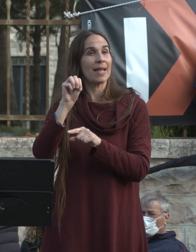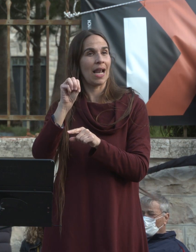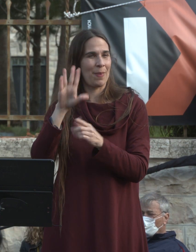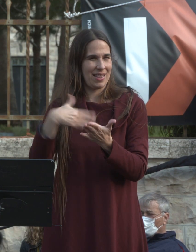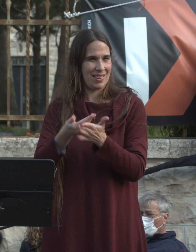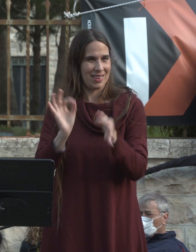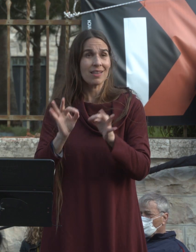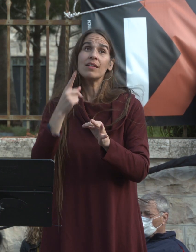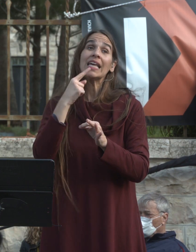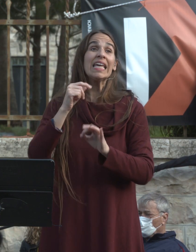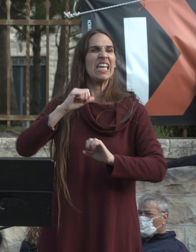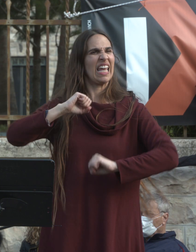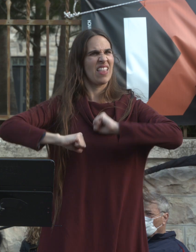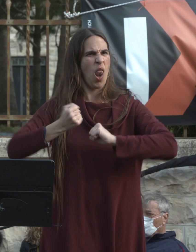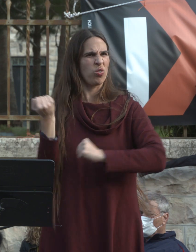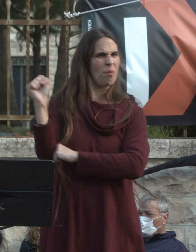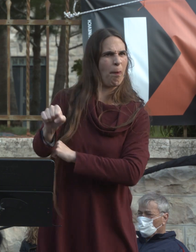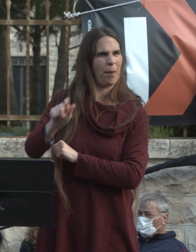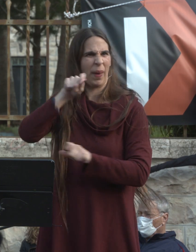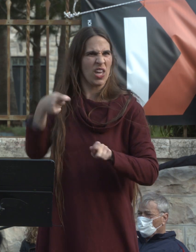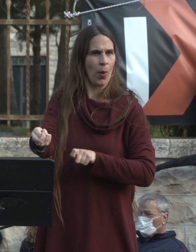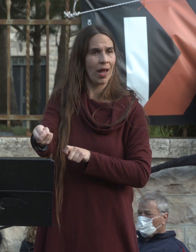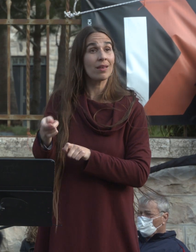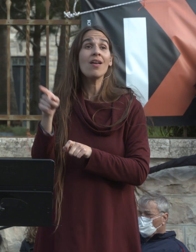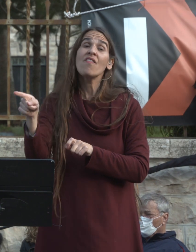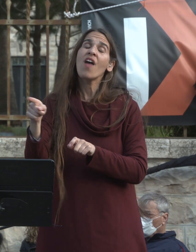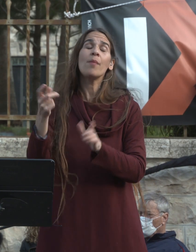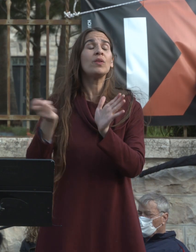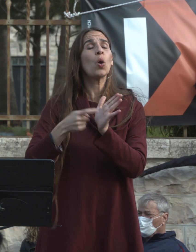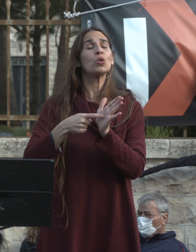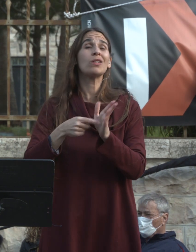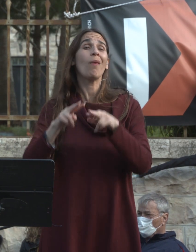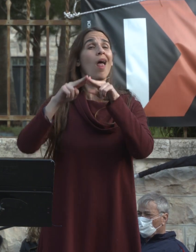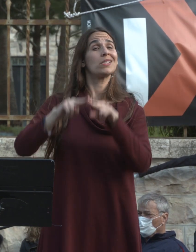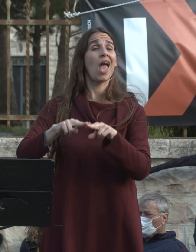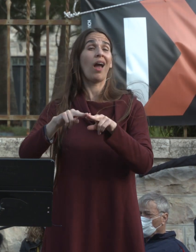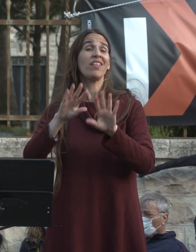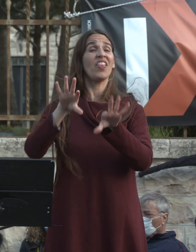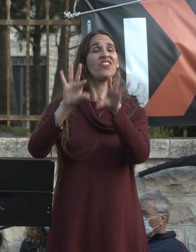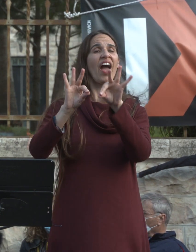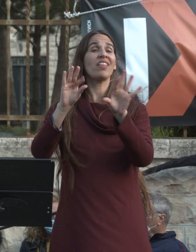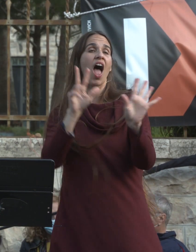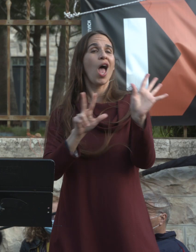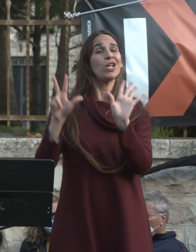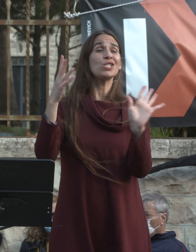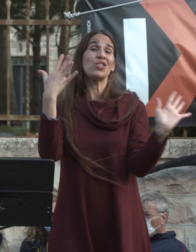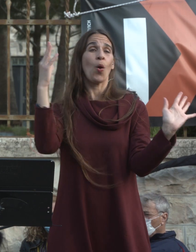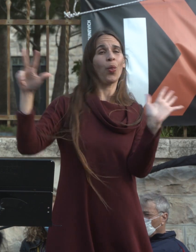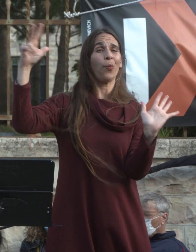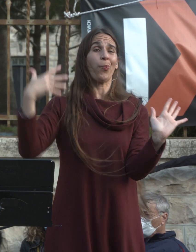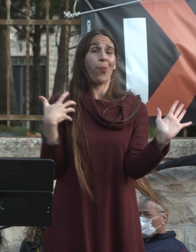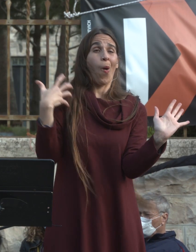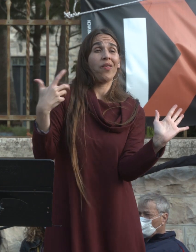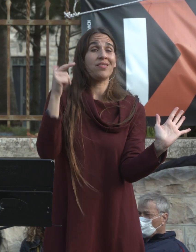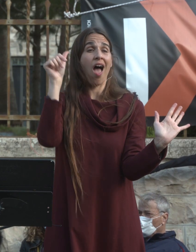ומנדלבליט, התנהלות בריונית שלהם, ודורשים להנציח את הנבחרת הצפונבונית, האליטיסטית, והמשיך וגומר